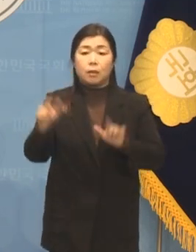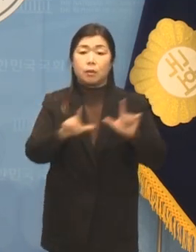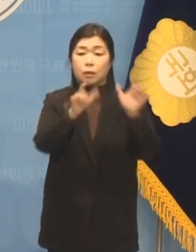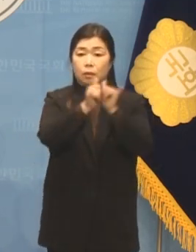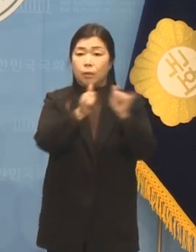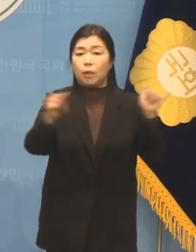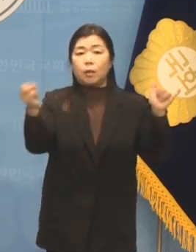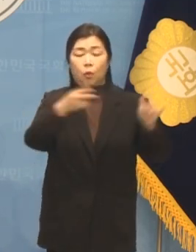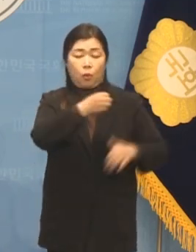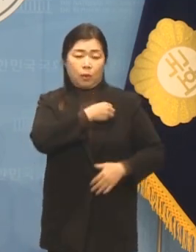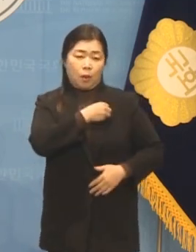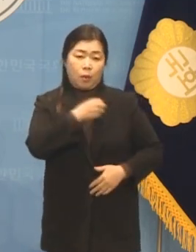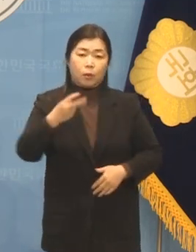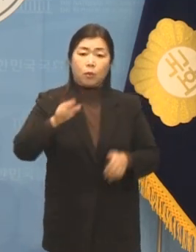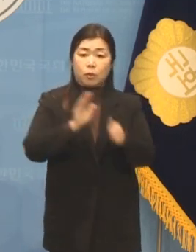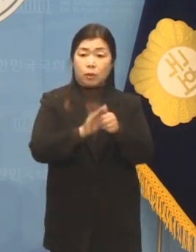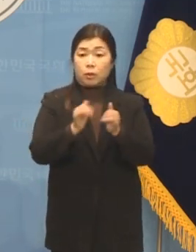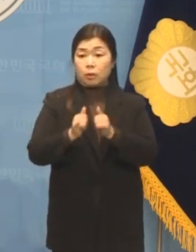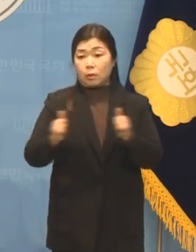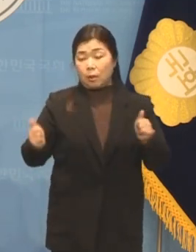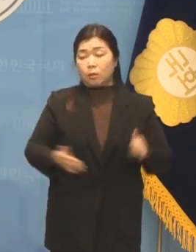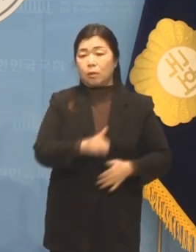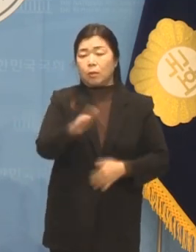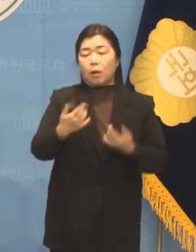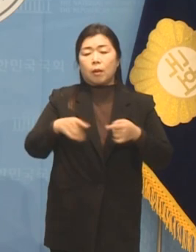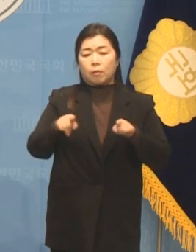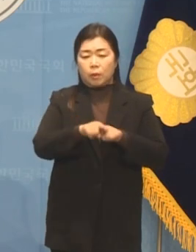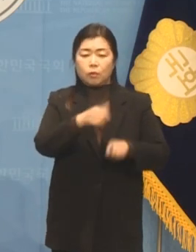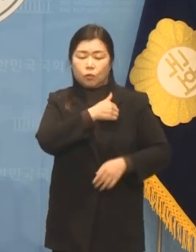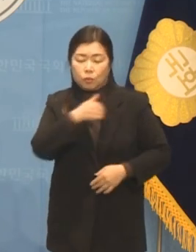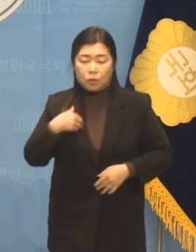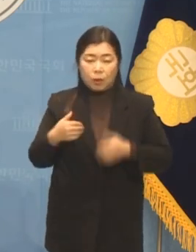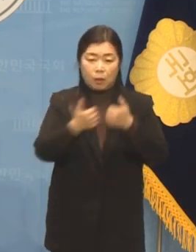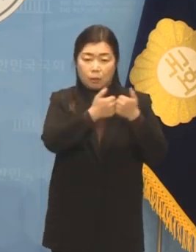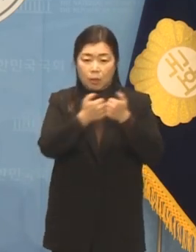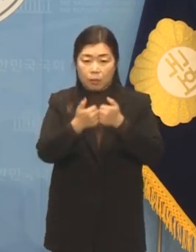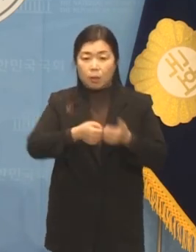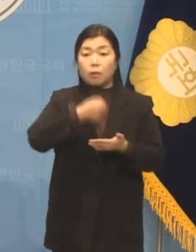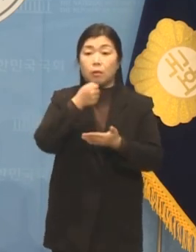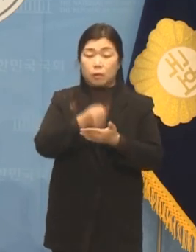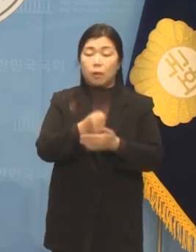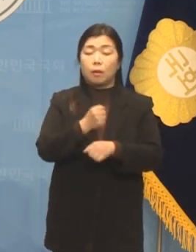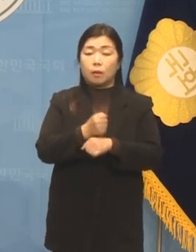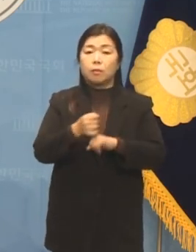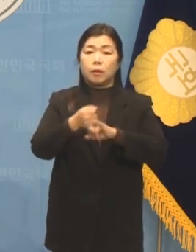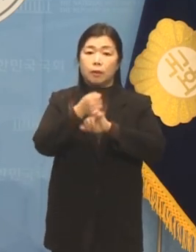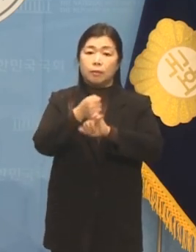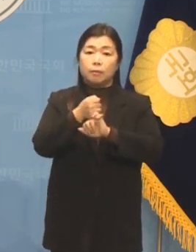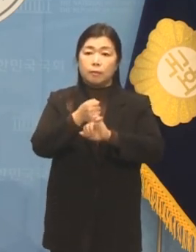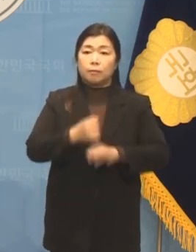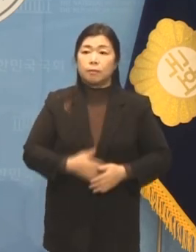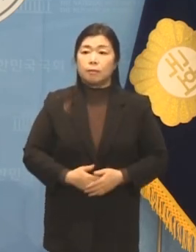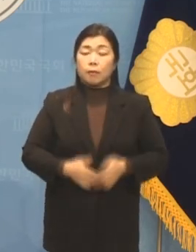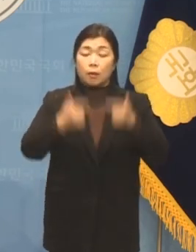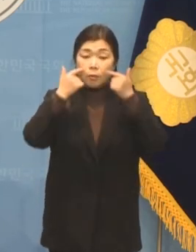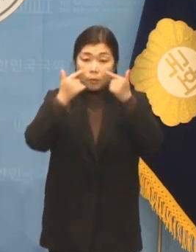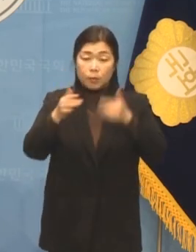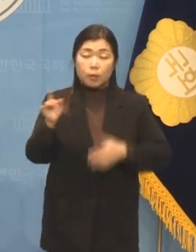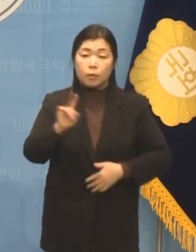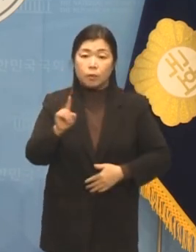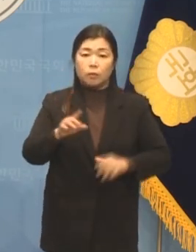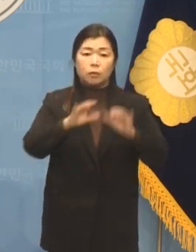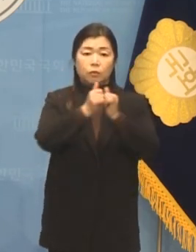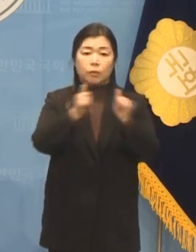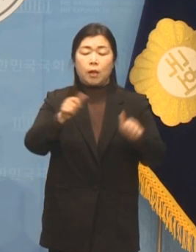당원, 지지자분들과 함께 충분히 협의하여 결정하도록 하겠습니다. 분명한 것은